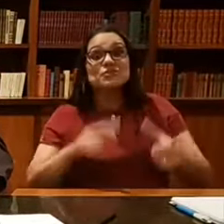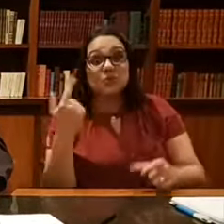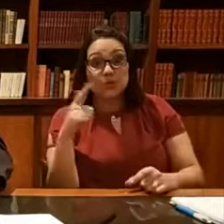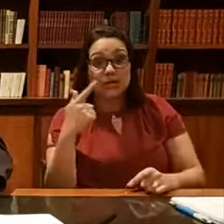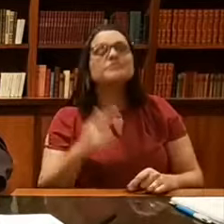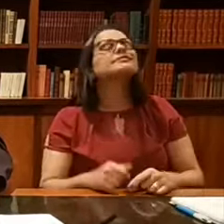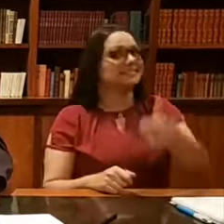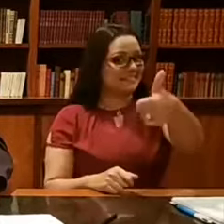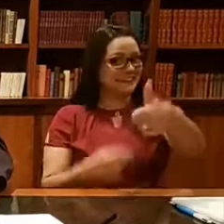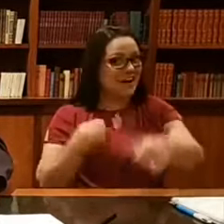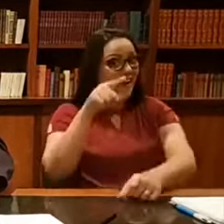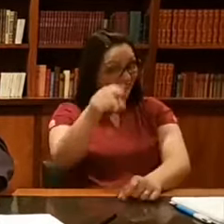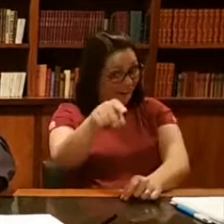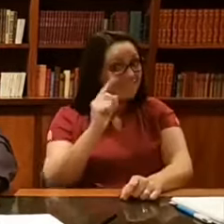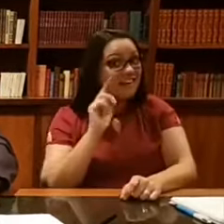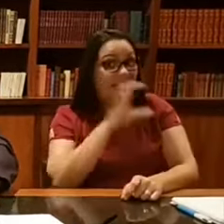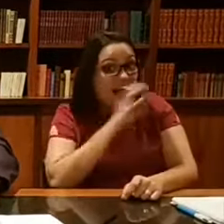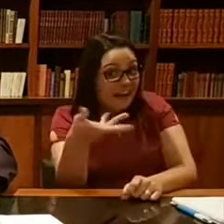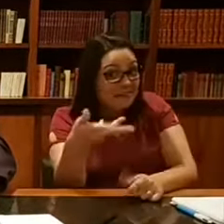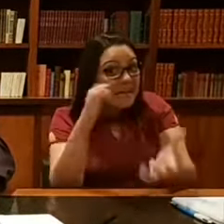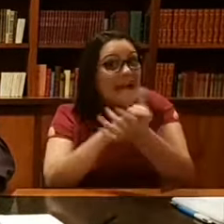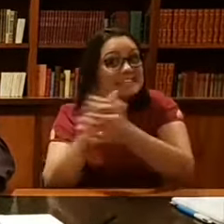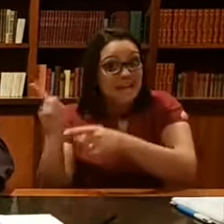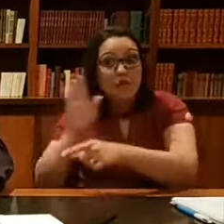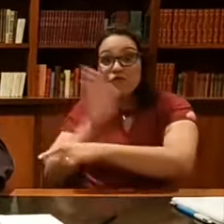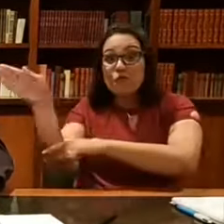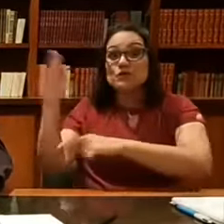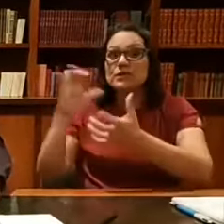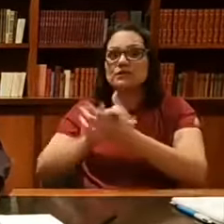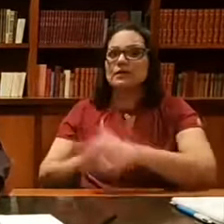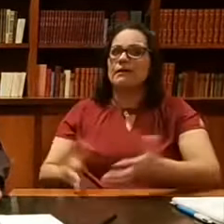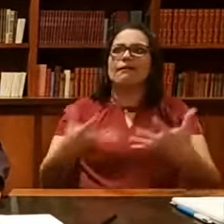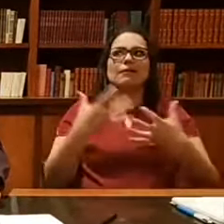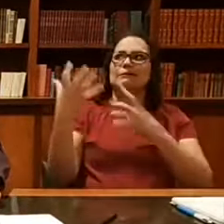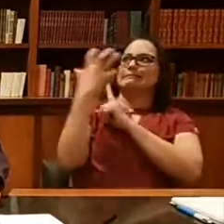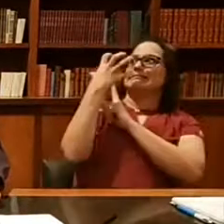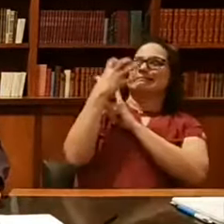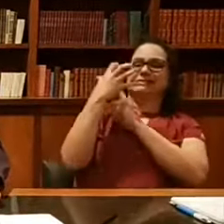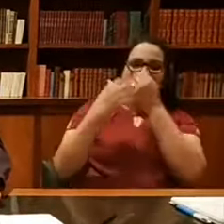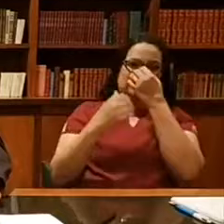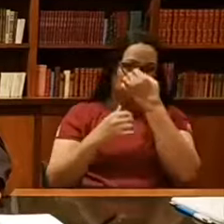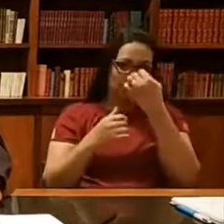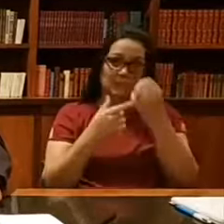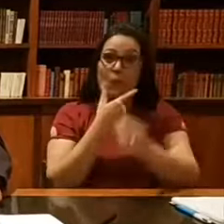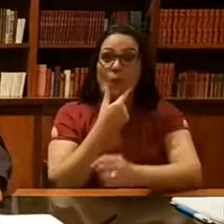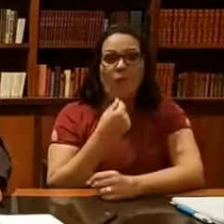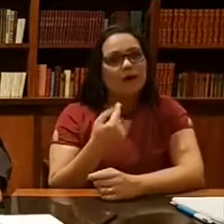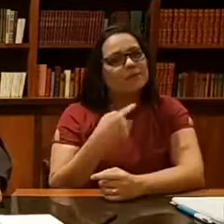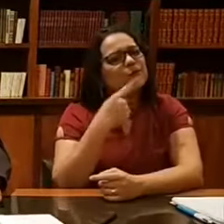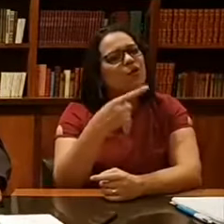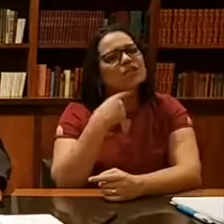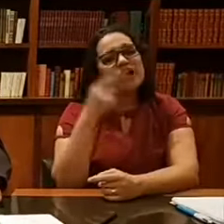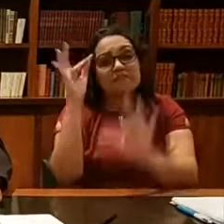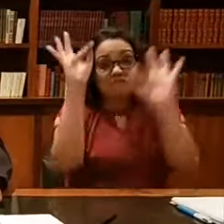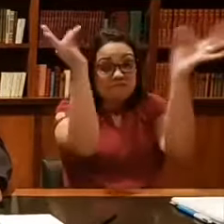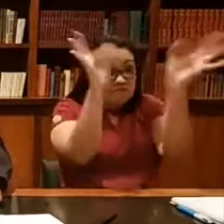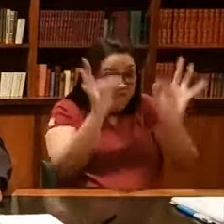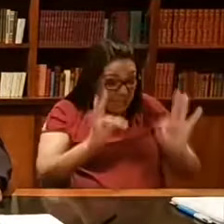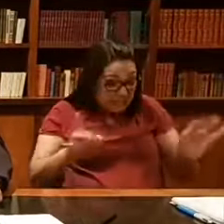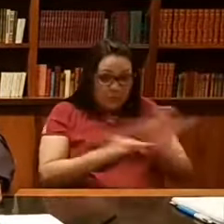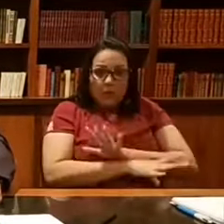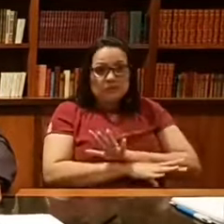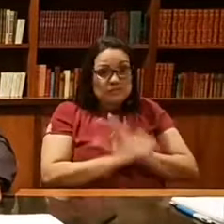ser em Goiás. Olha só, tá vendo só? Agora eu tô apertado, presidente. O homem não consegue ser feliz por completo se não tiver